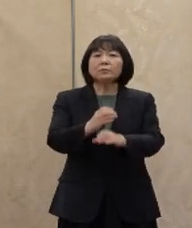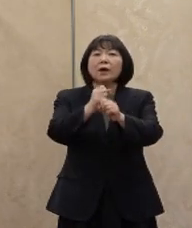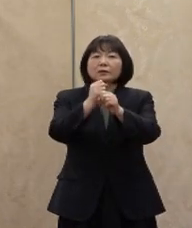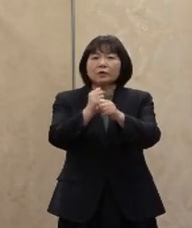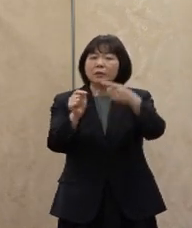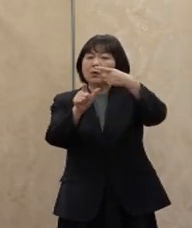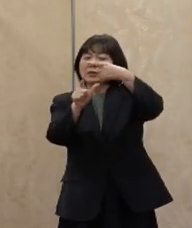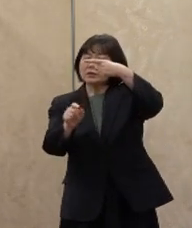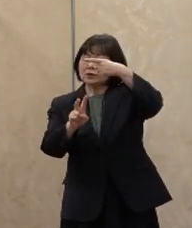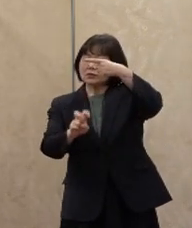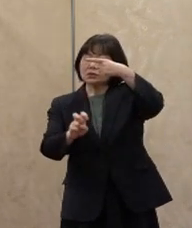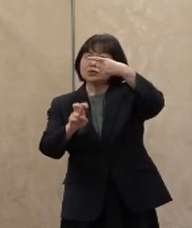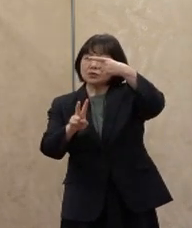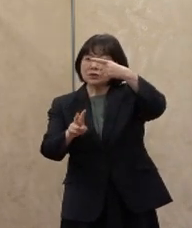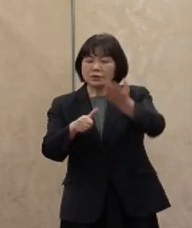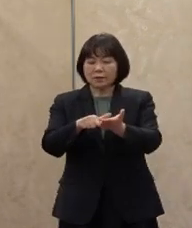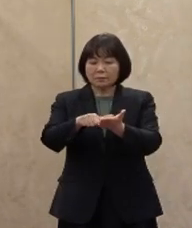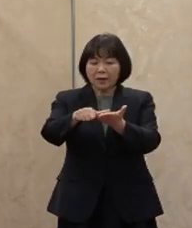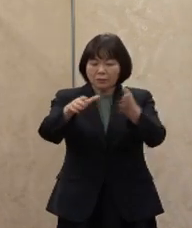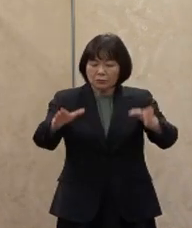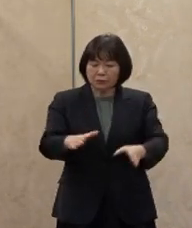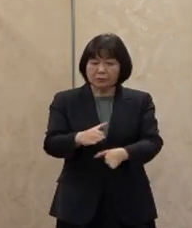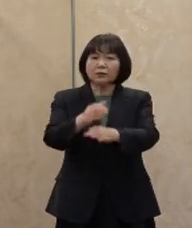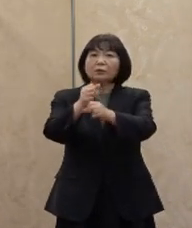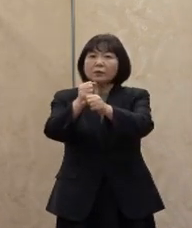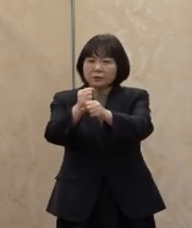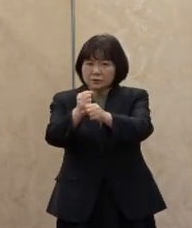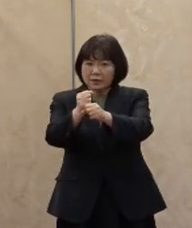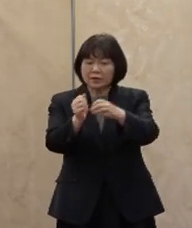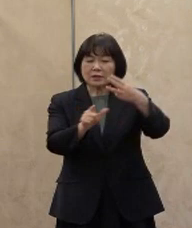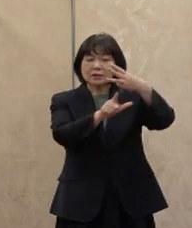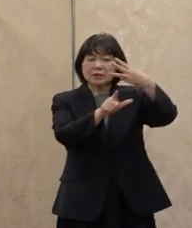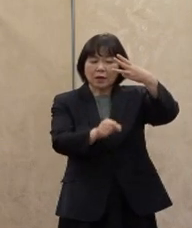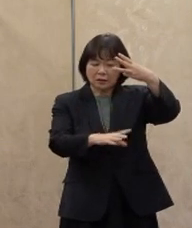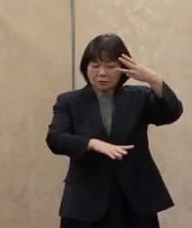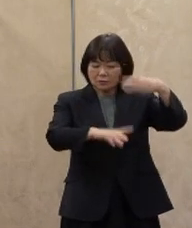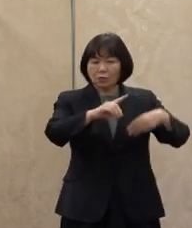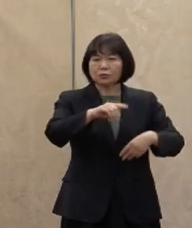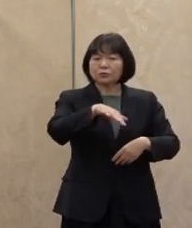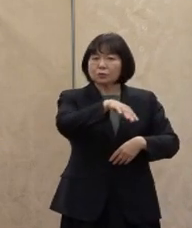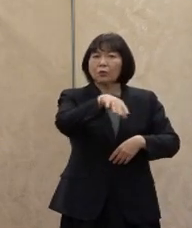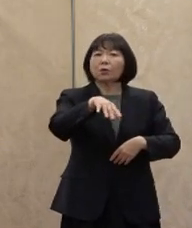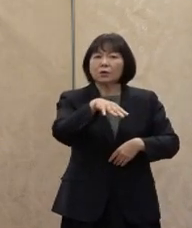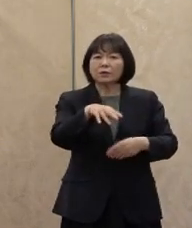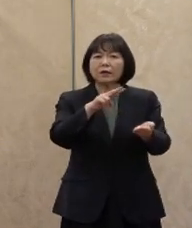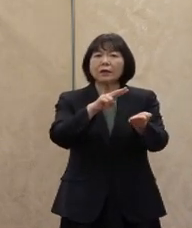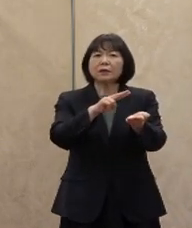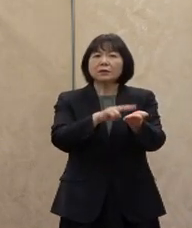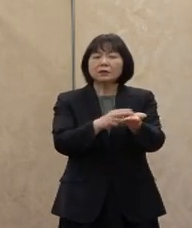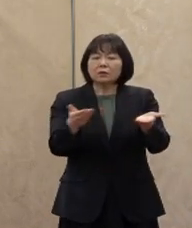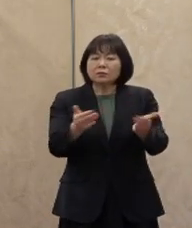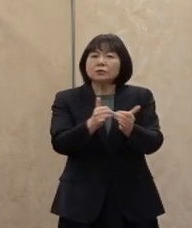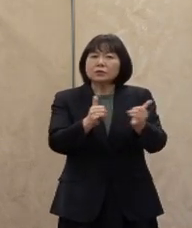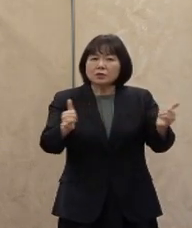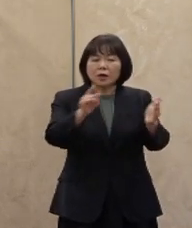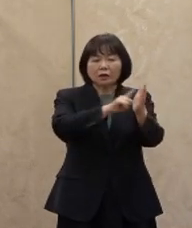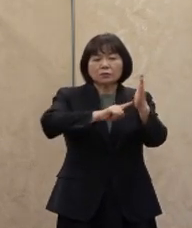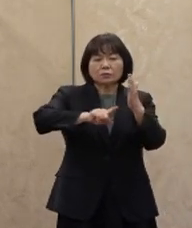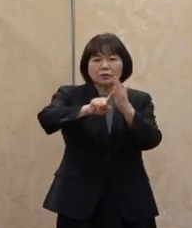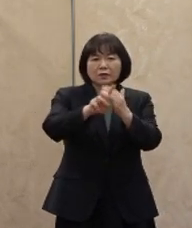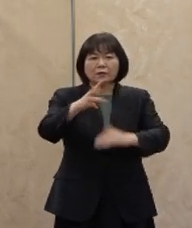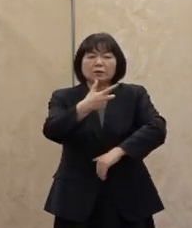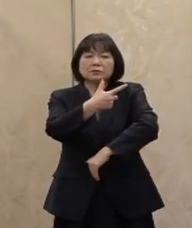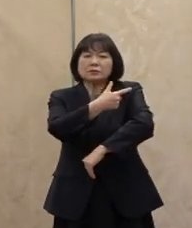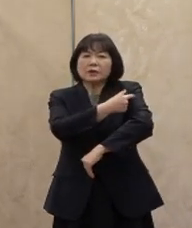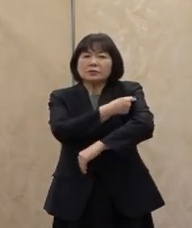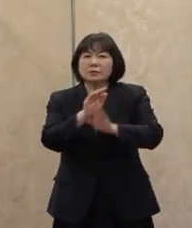の1月22日に名簿の取りまとめをして、3月の上旬には医療従事者の優先接種は開始をしていき